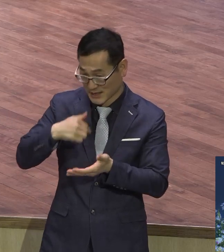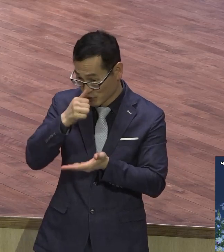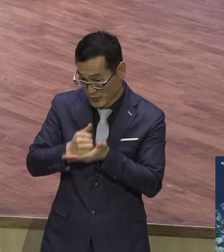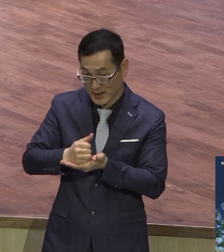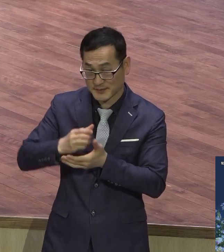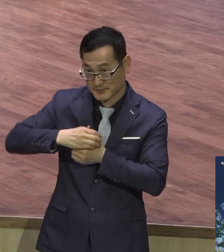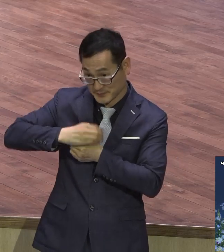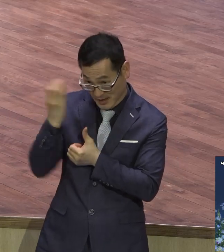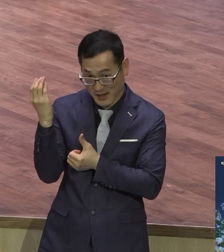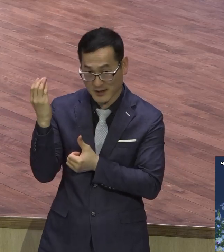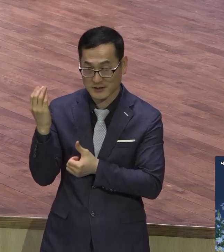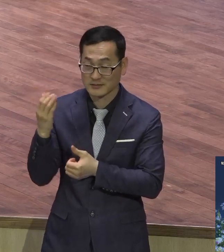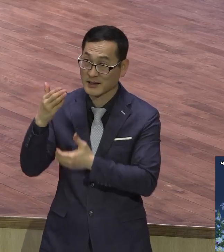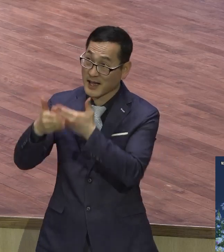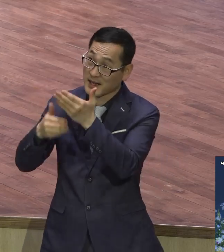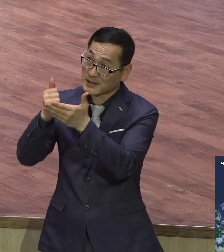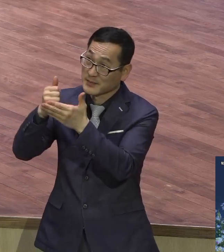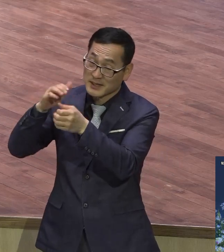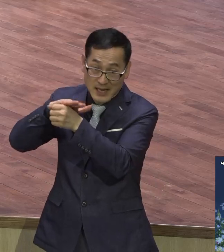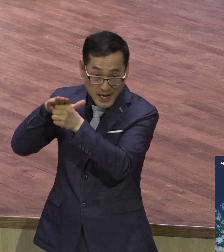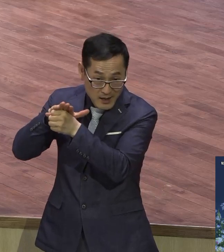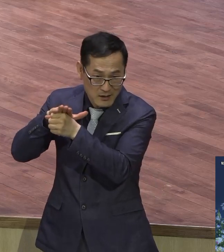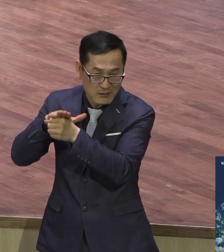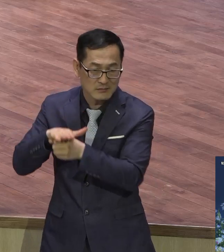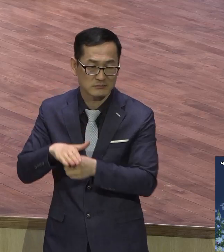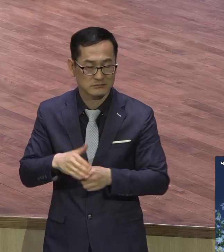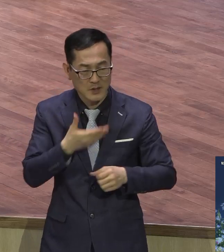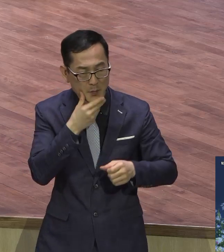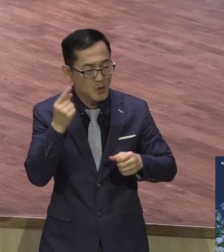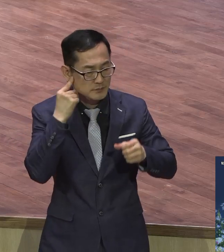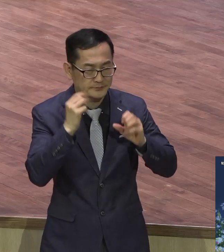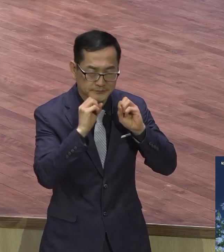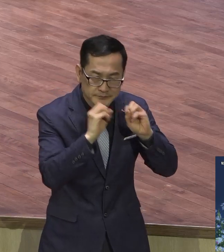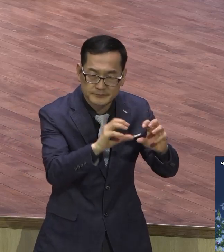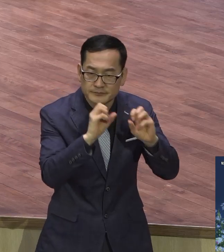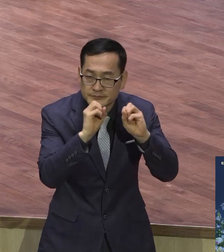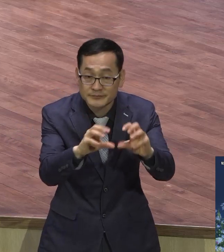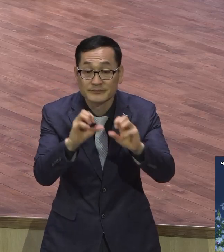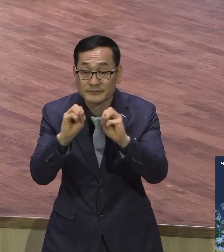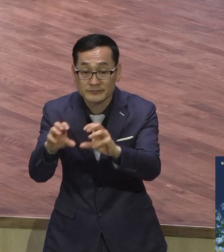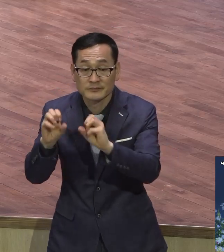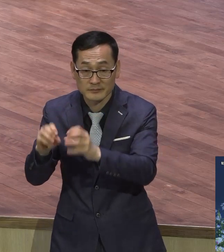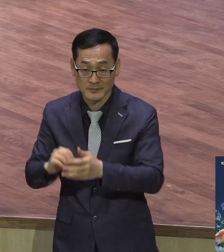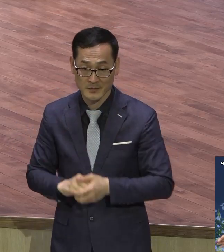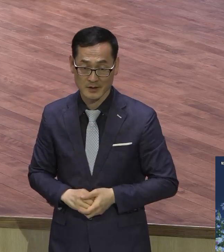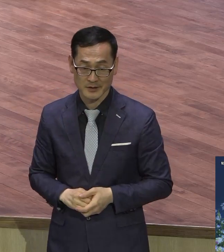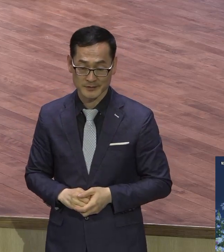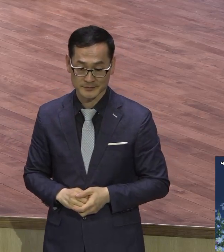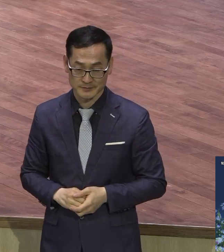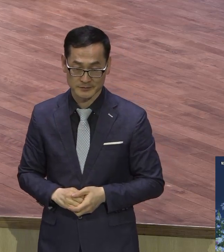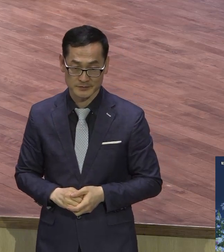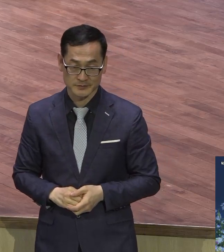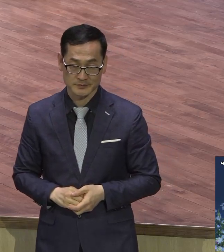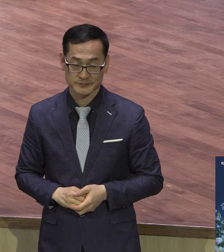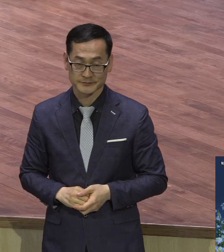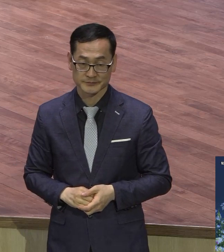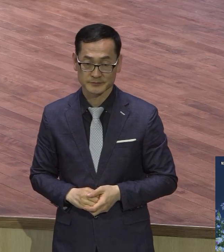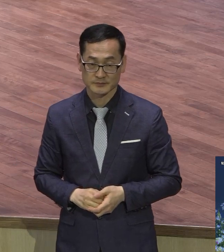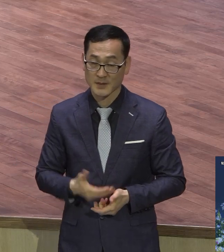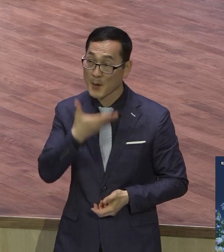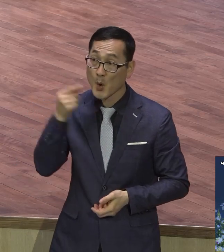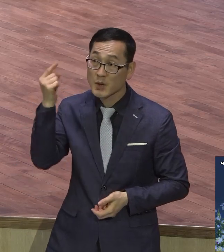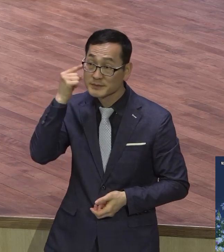놀라운 사랑에 감격하면서 보금적 관계 회복자로 그렇게 서게